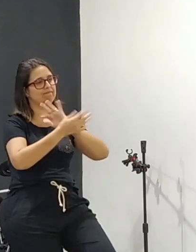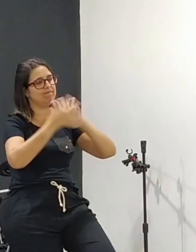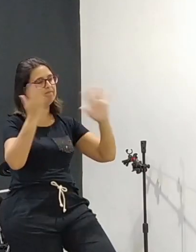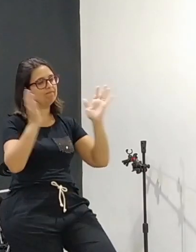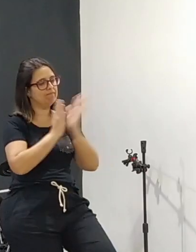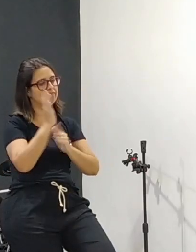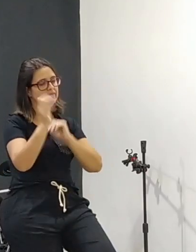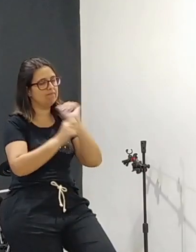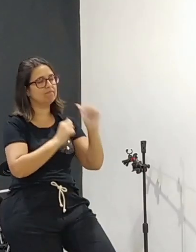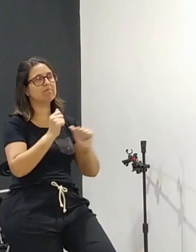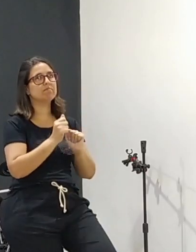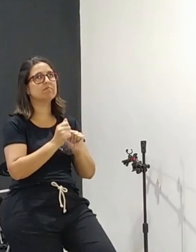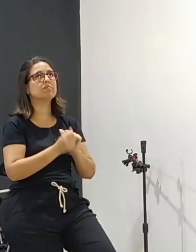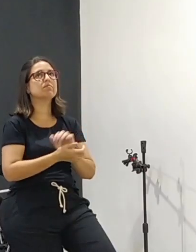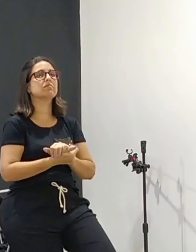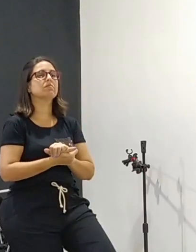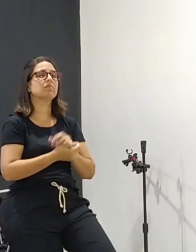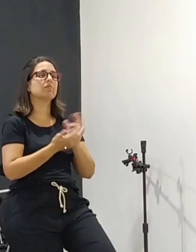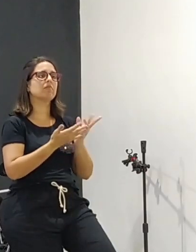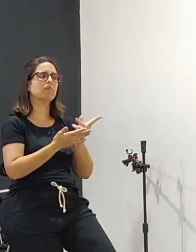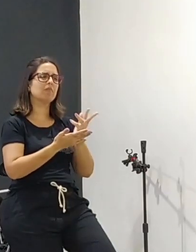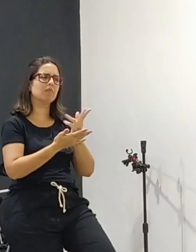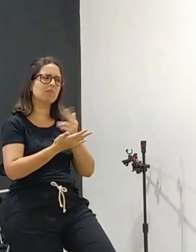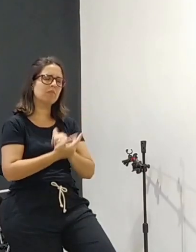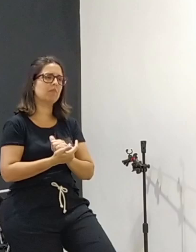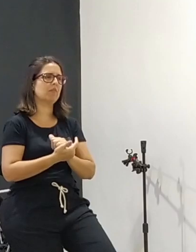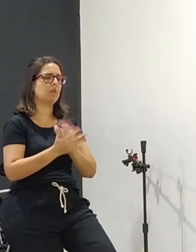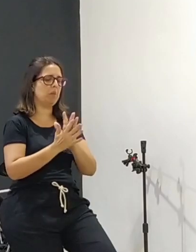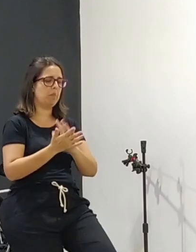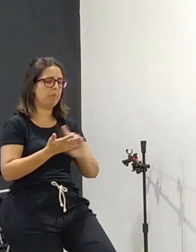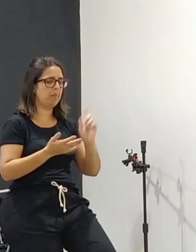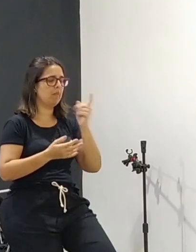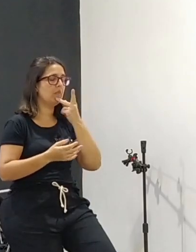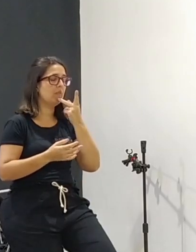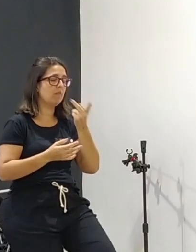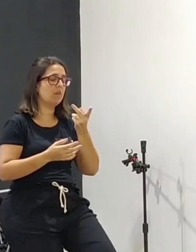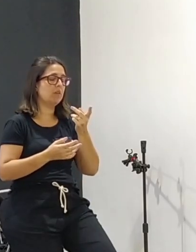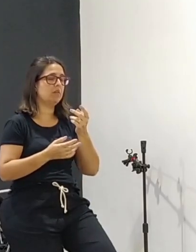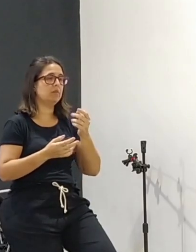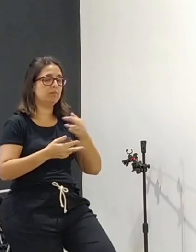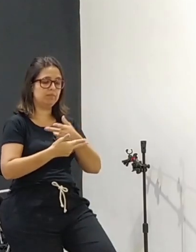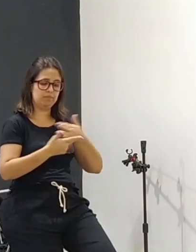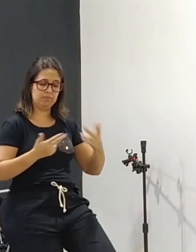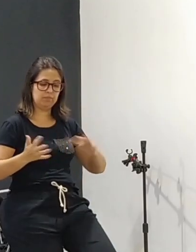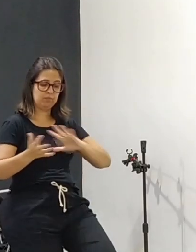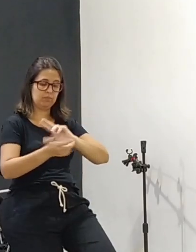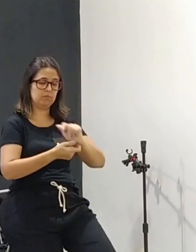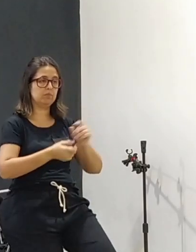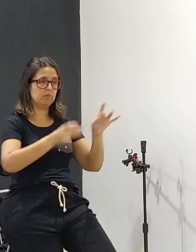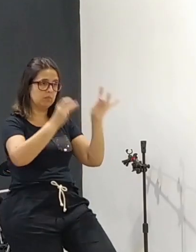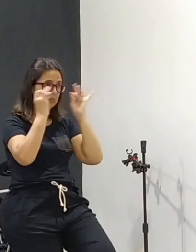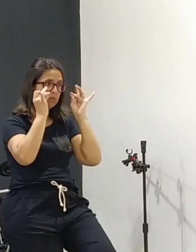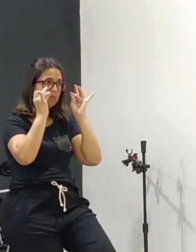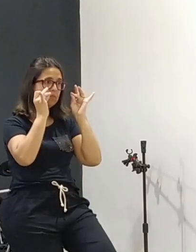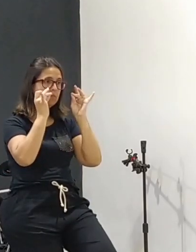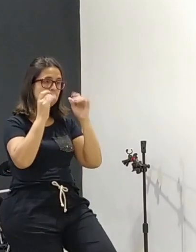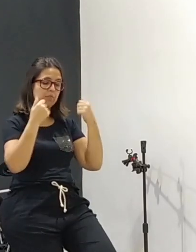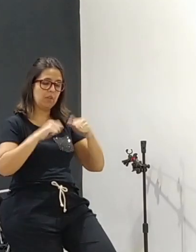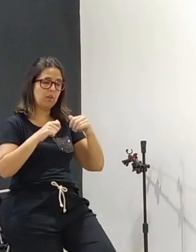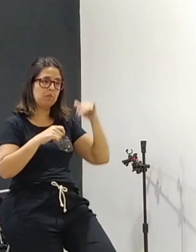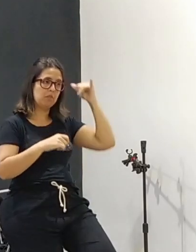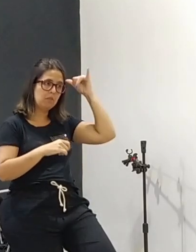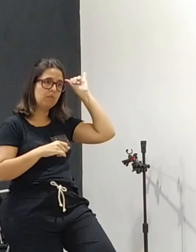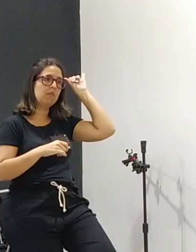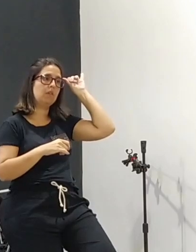Aleluia! Repetidas vezes a Bíblia traz o sistema do mundo à nossa atenção como algo que devemos evitar.